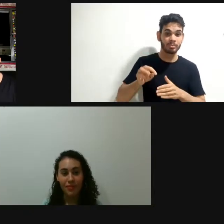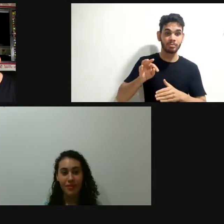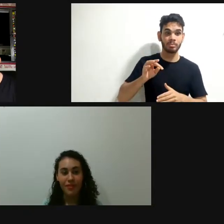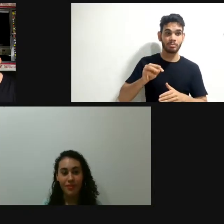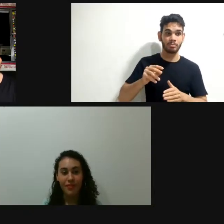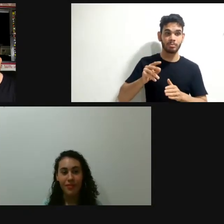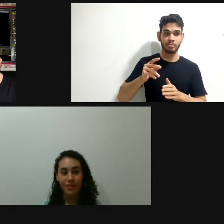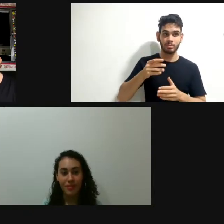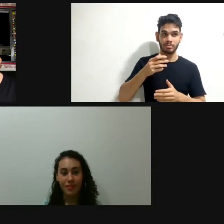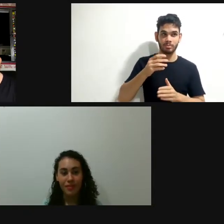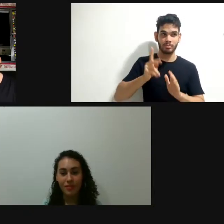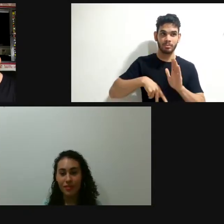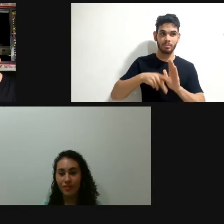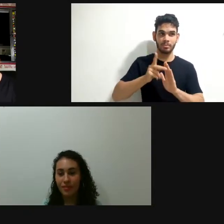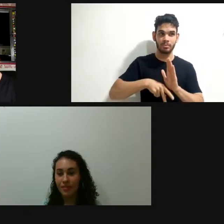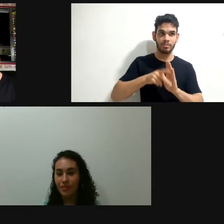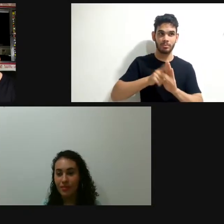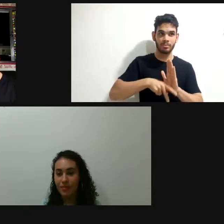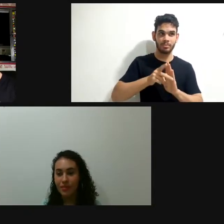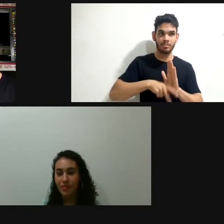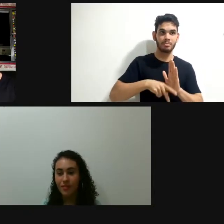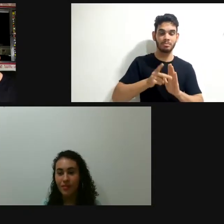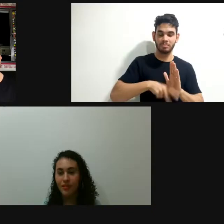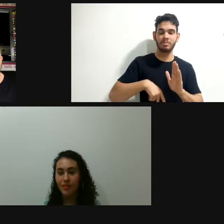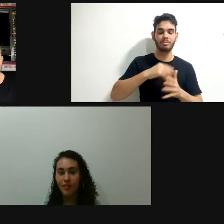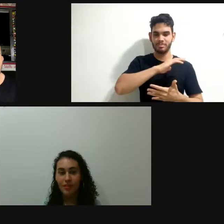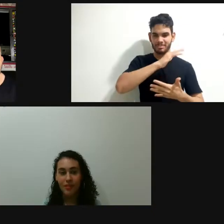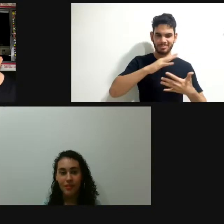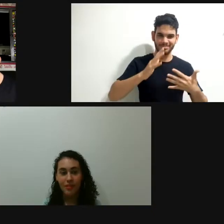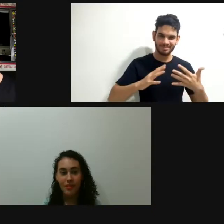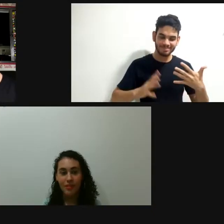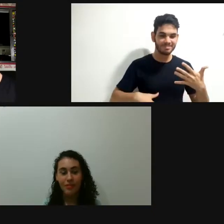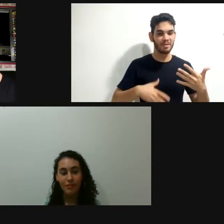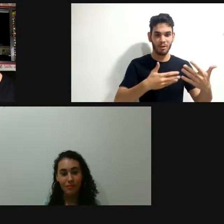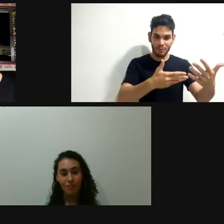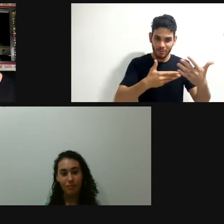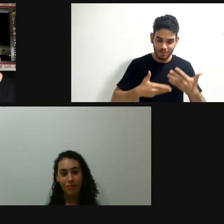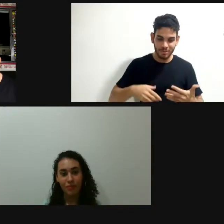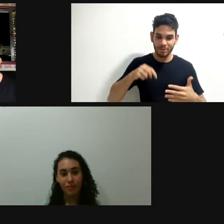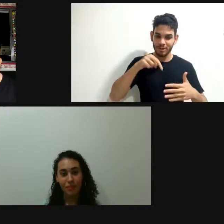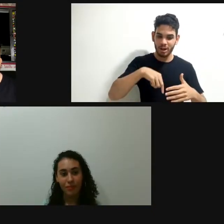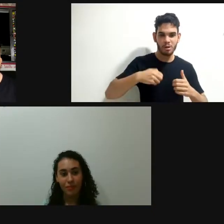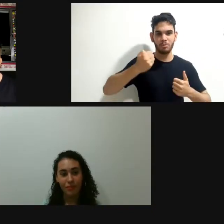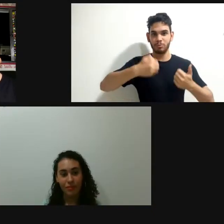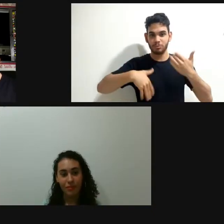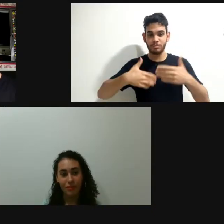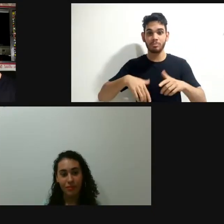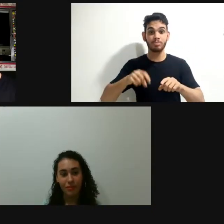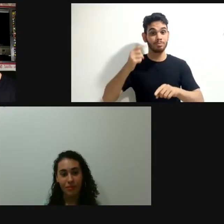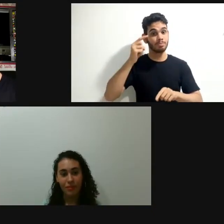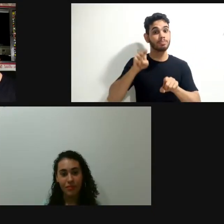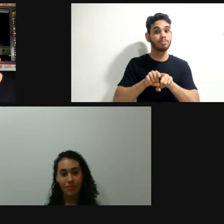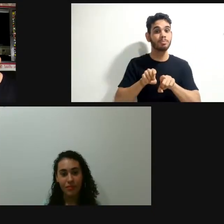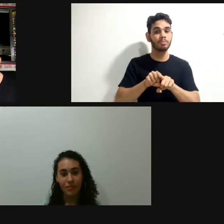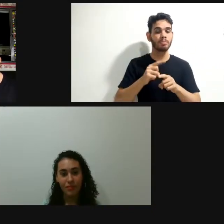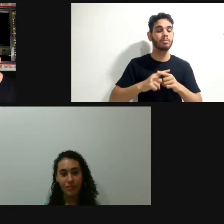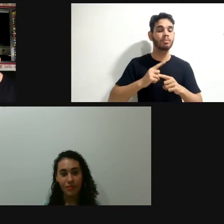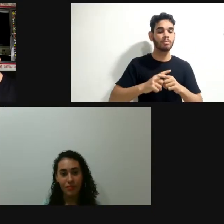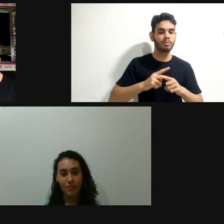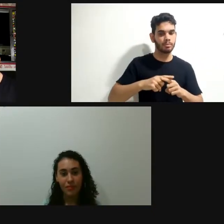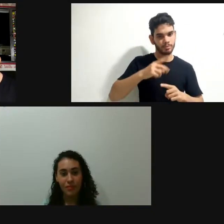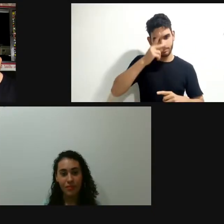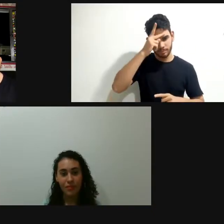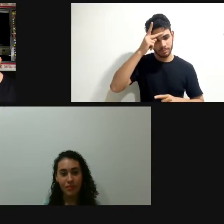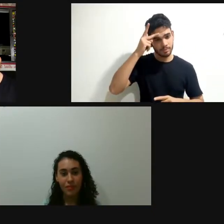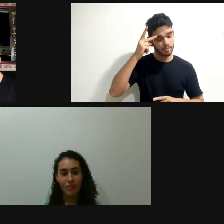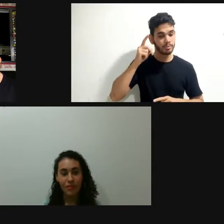pessoal está gastando tempo, energia, passando para outras pessoas que têm, eu não vou falar um problema,